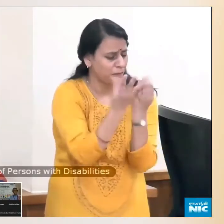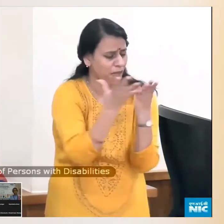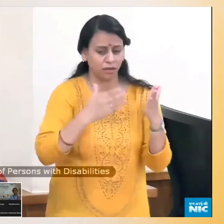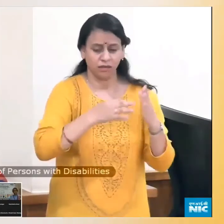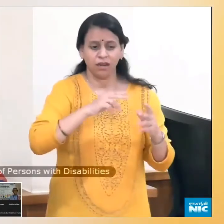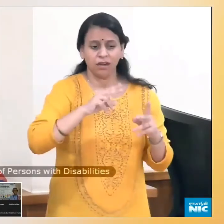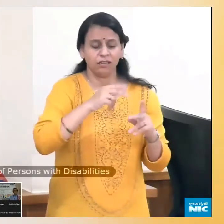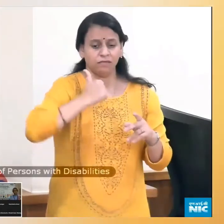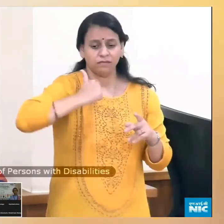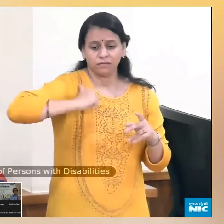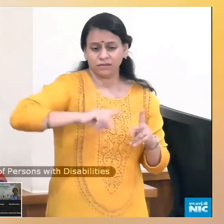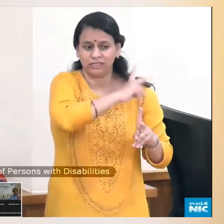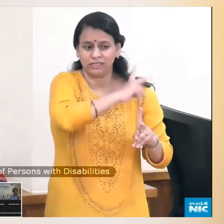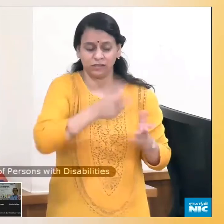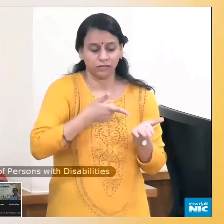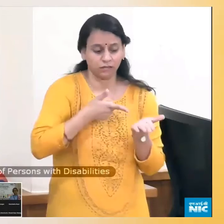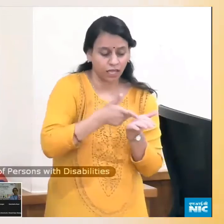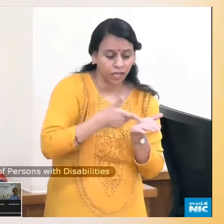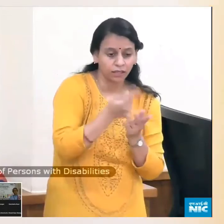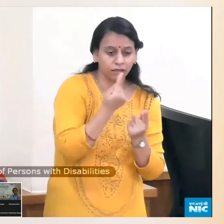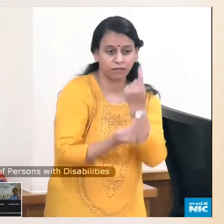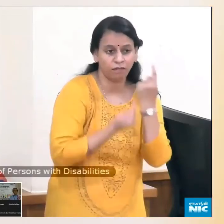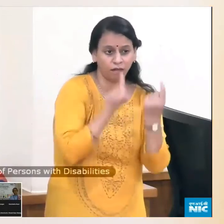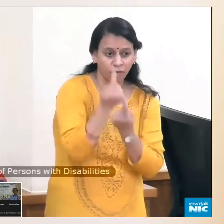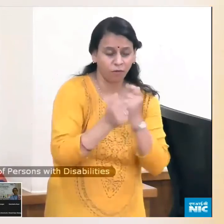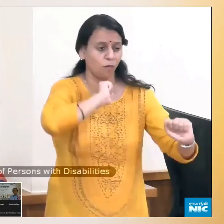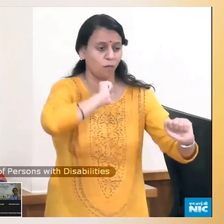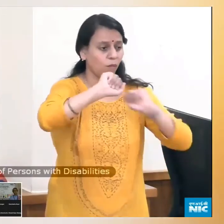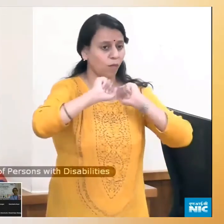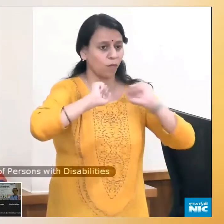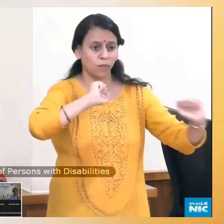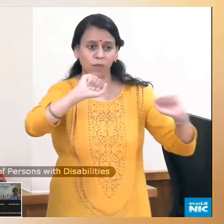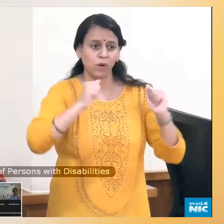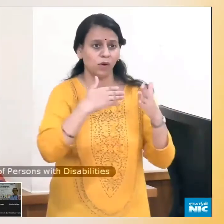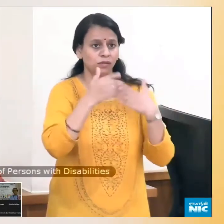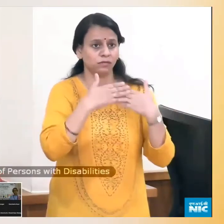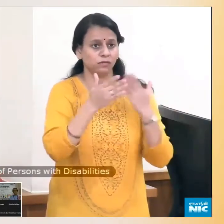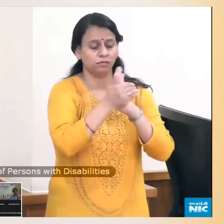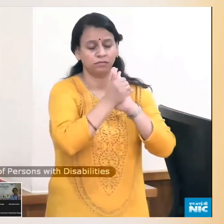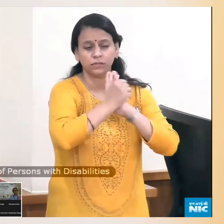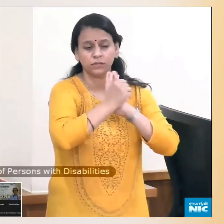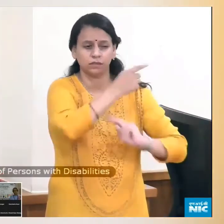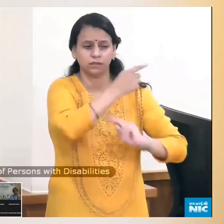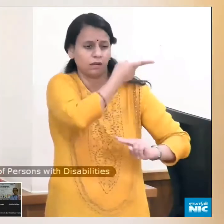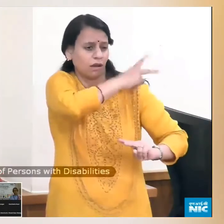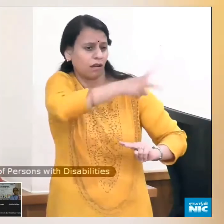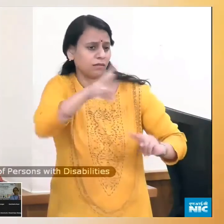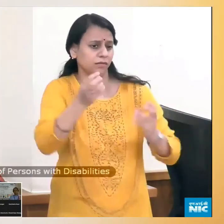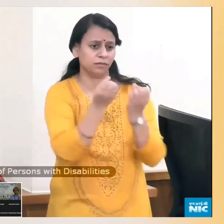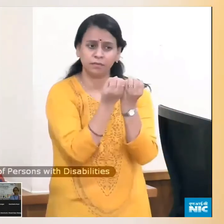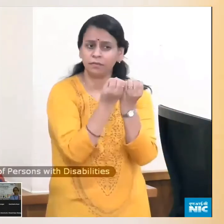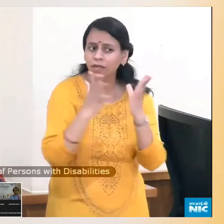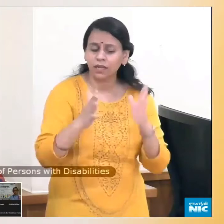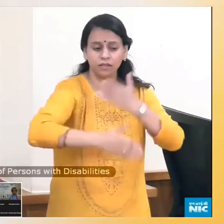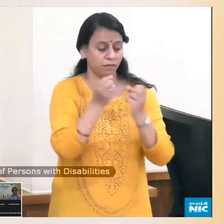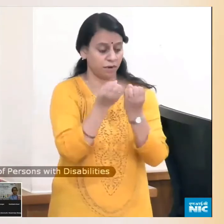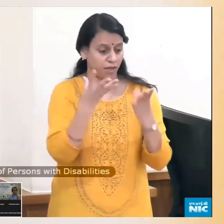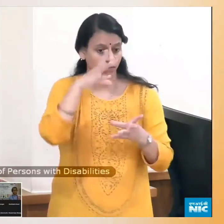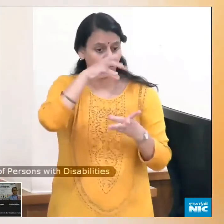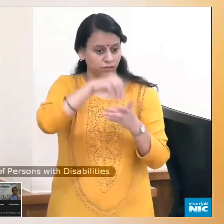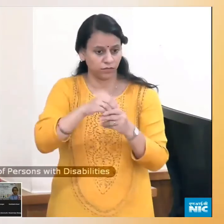शिल्प कला वहाँ पे है, जो भी खेती से लेके सबका अपना अपना एक कला संस्कृति है। सबको जो दिव्यांग